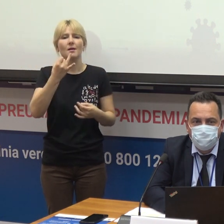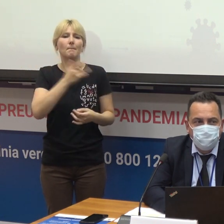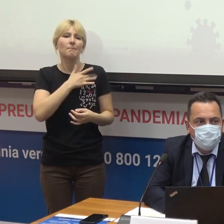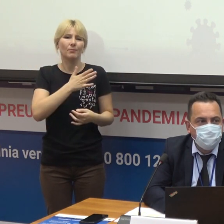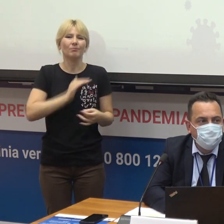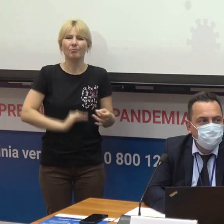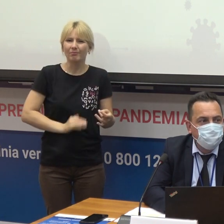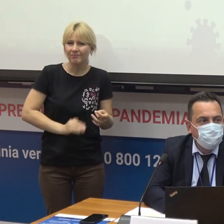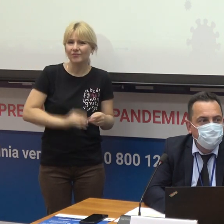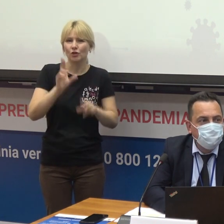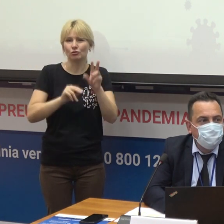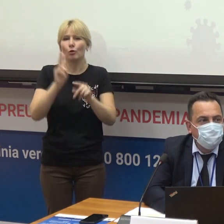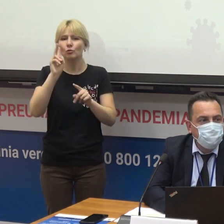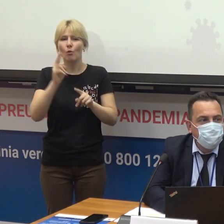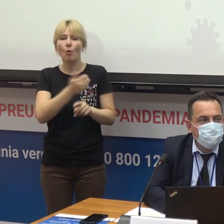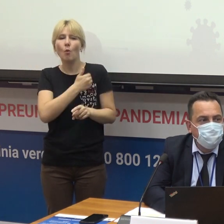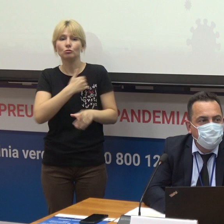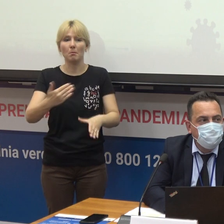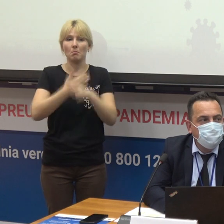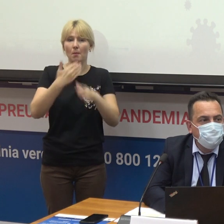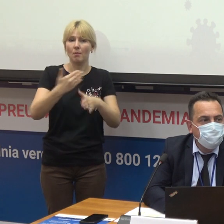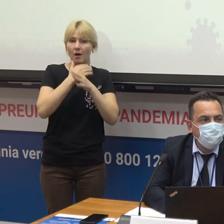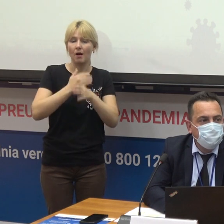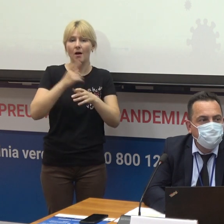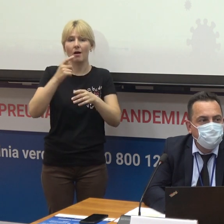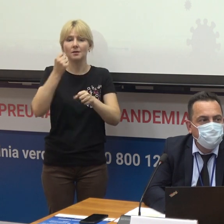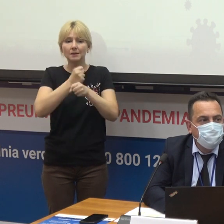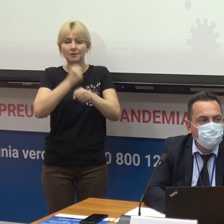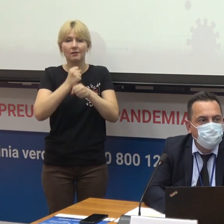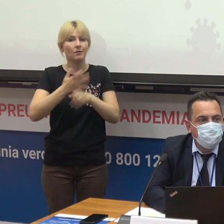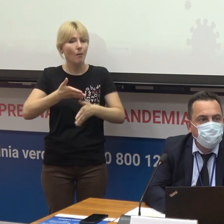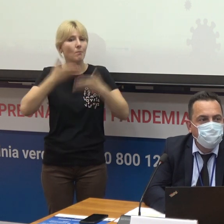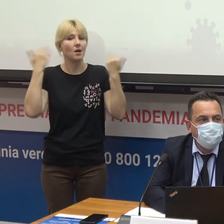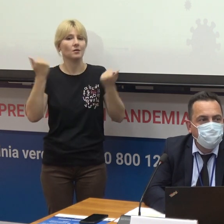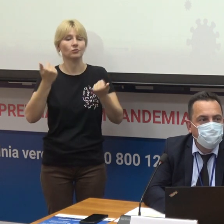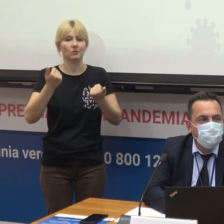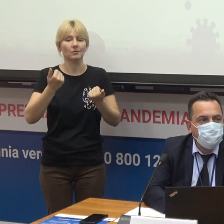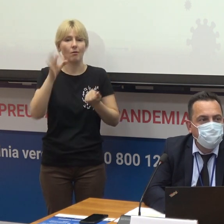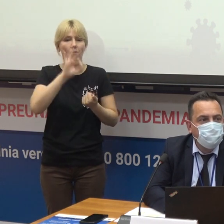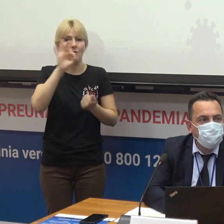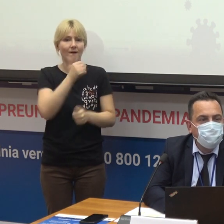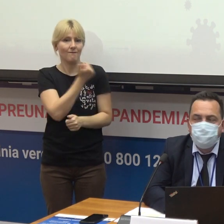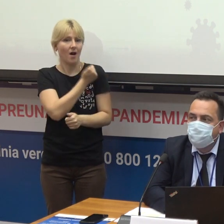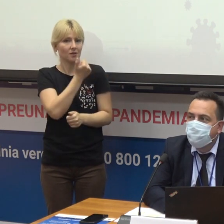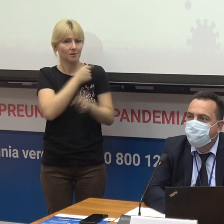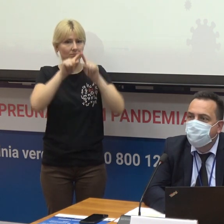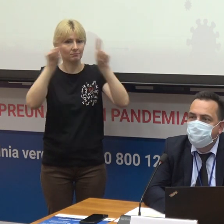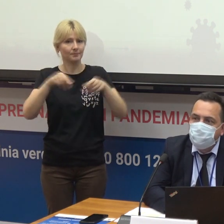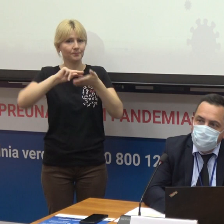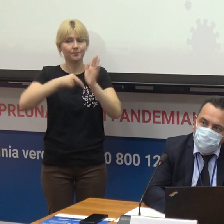cu acele inițiative de ordin social pentru a ne fi în ajutor. Mulțumesc!